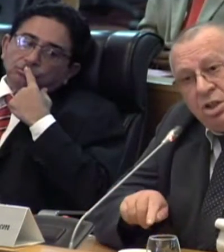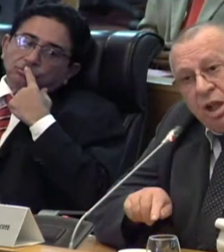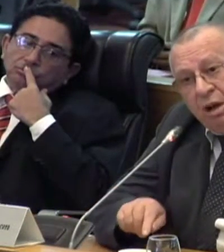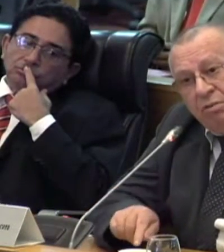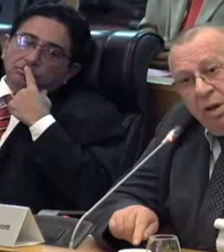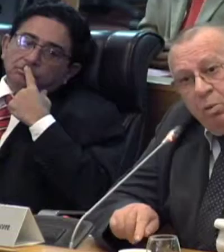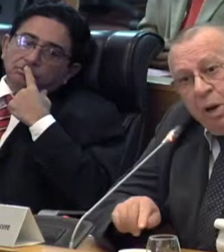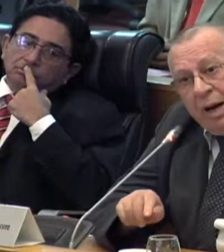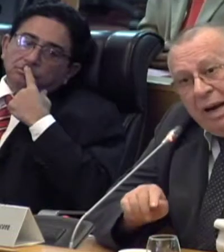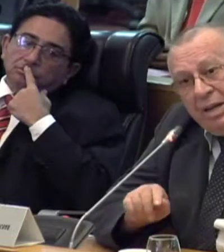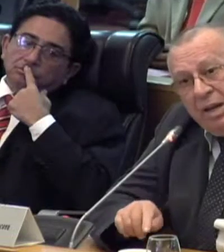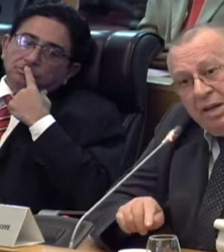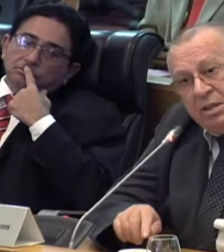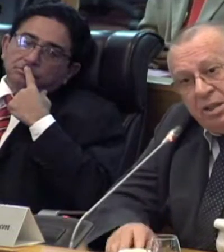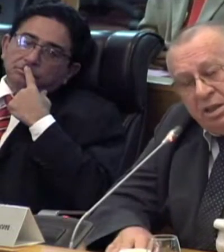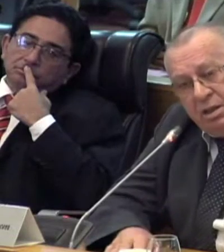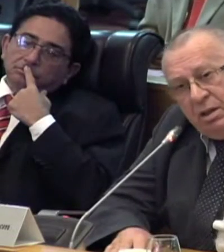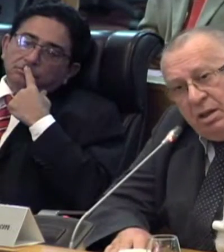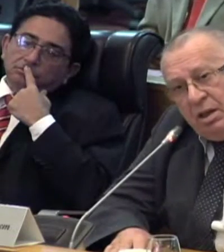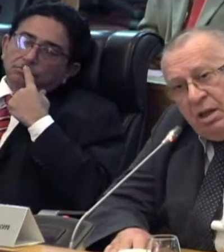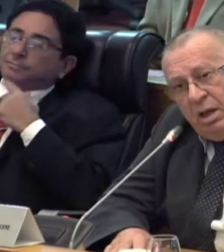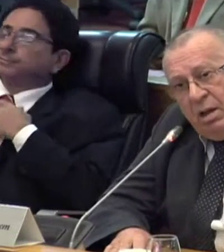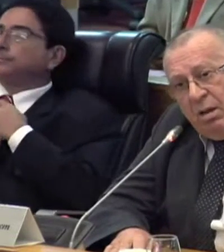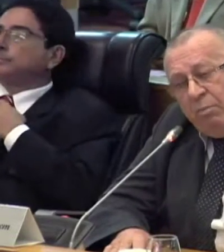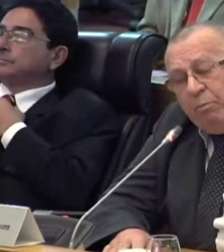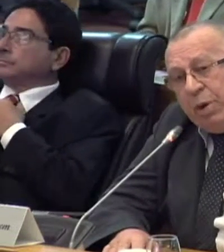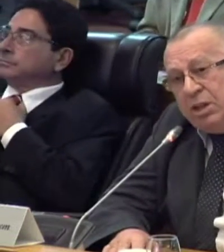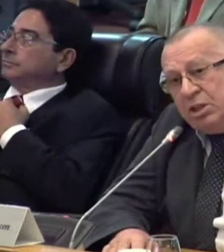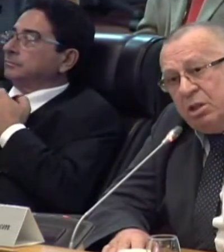e está havendo uma leniência,